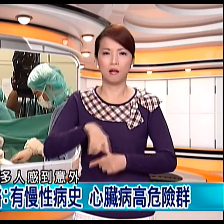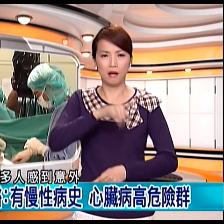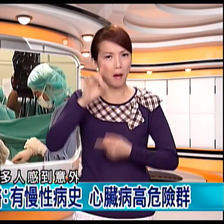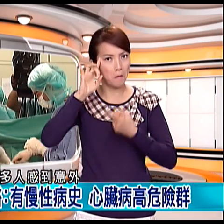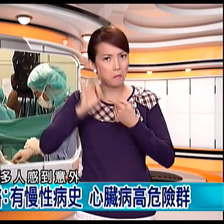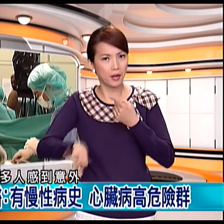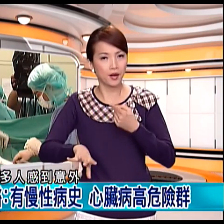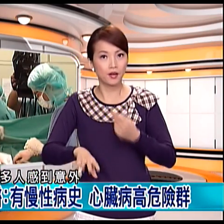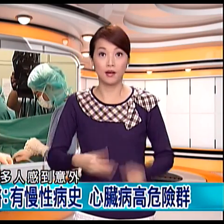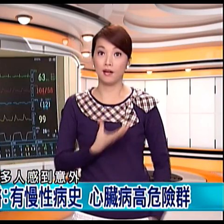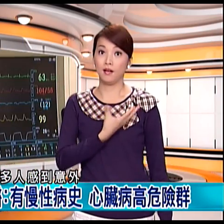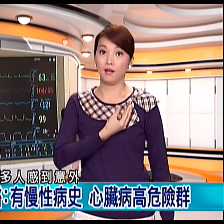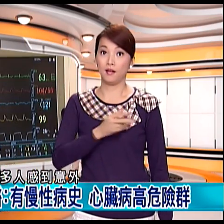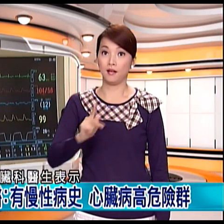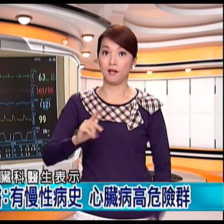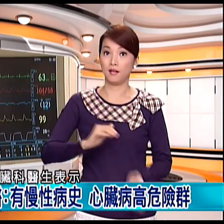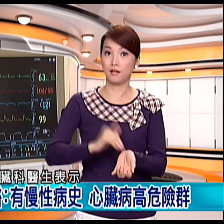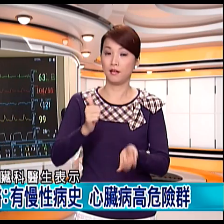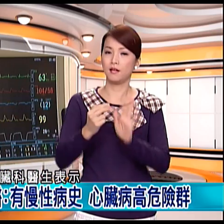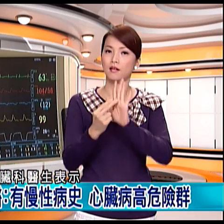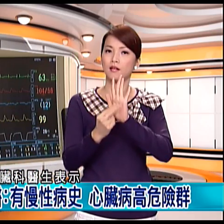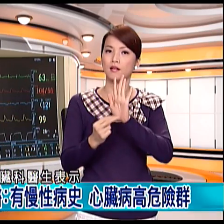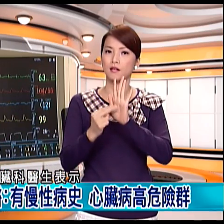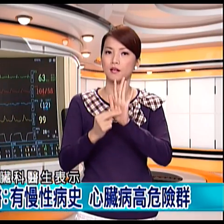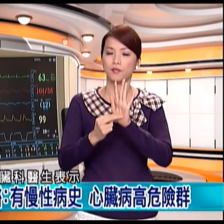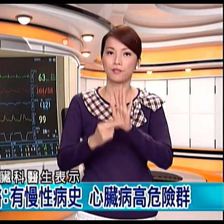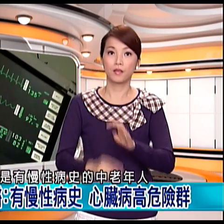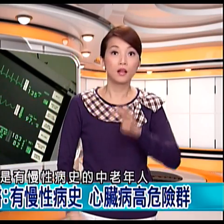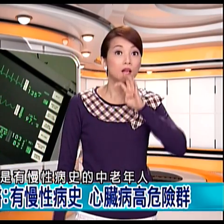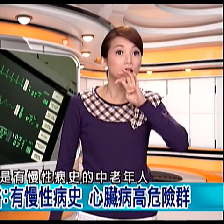人感到意外。有心脏科医师表示，只